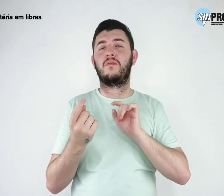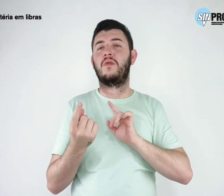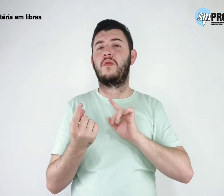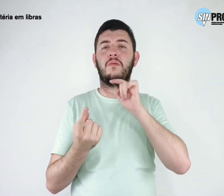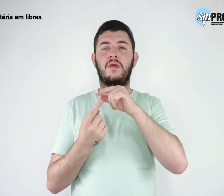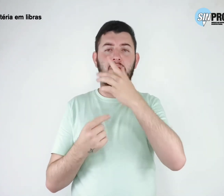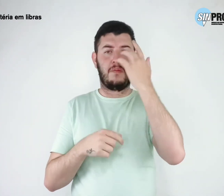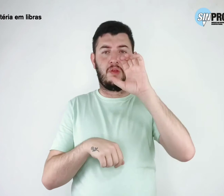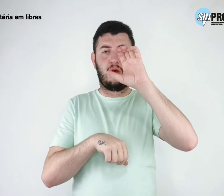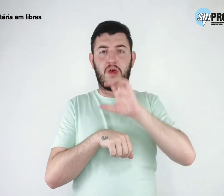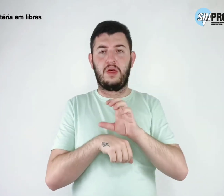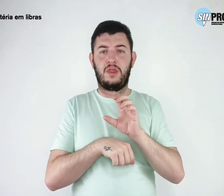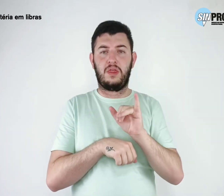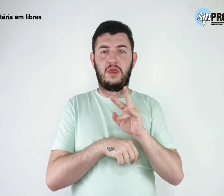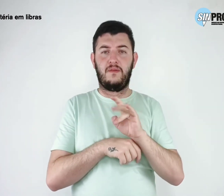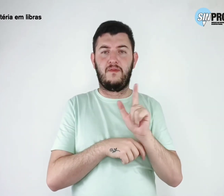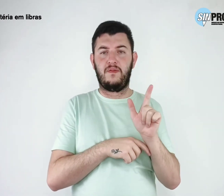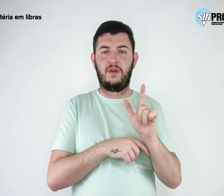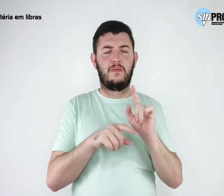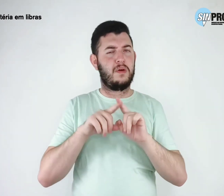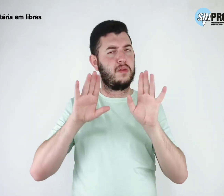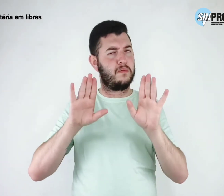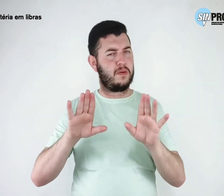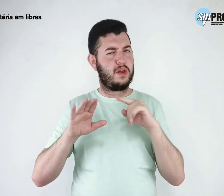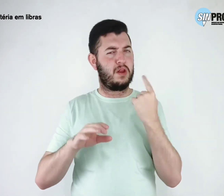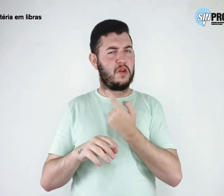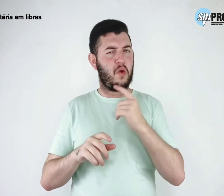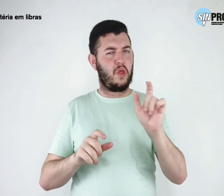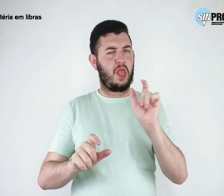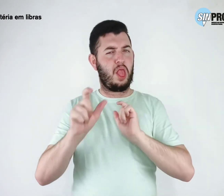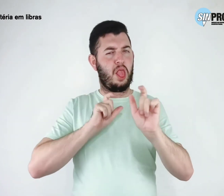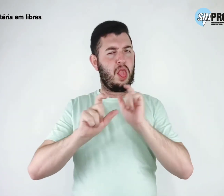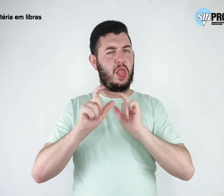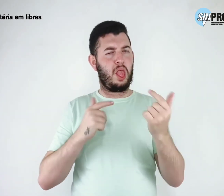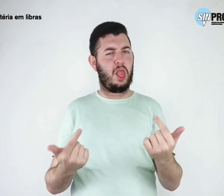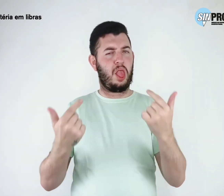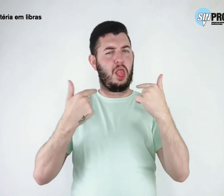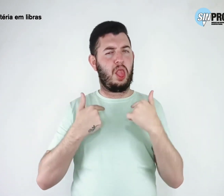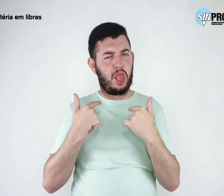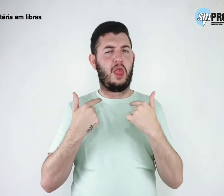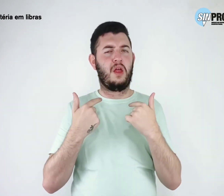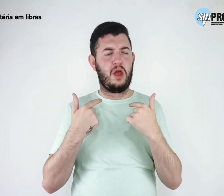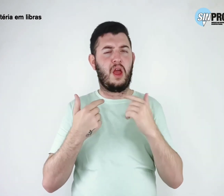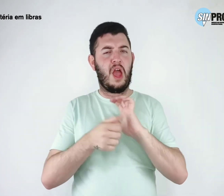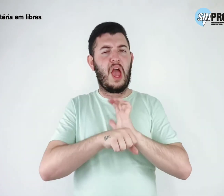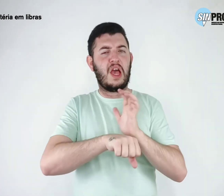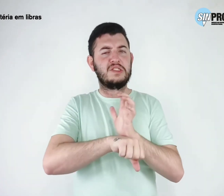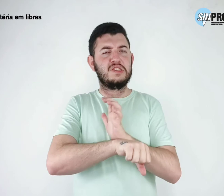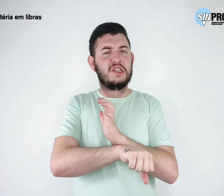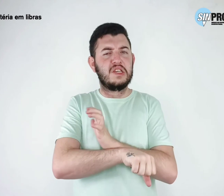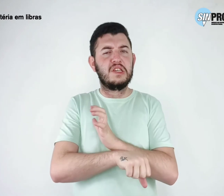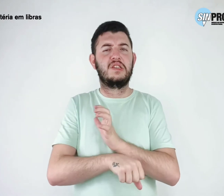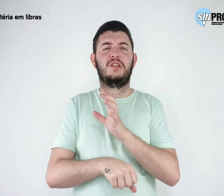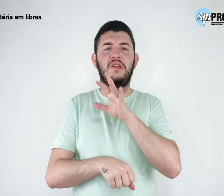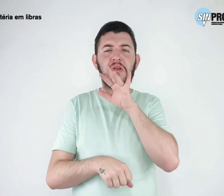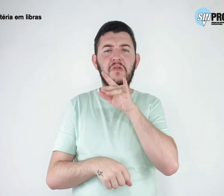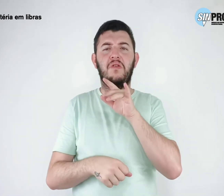civil. Entretanto, estamos sendo atacados de maneira vil e racista, sob o falso pretexto